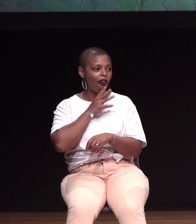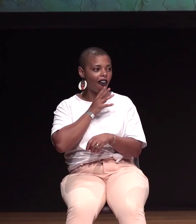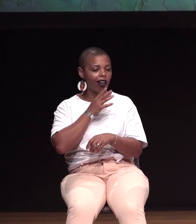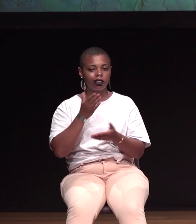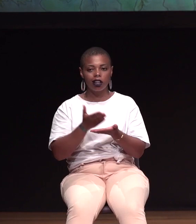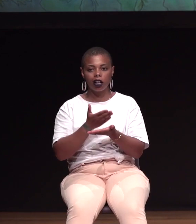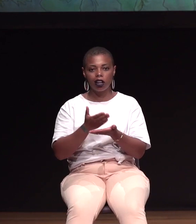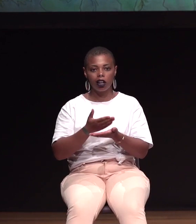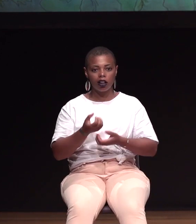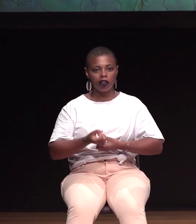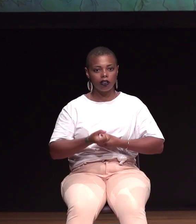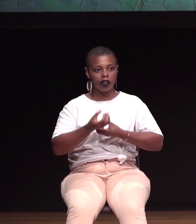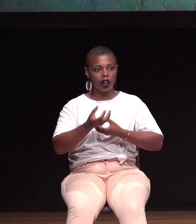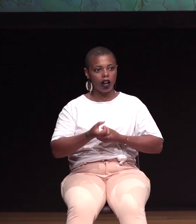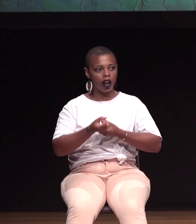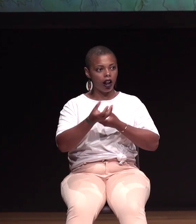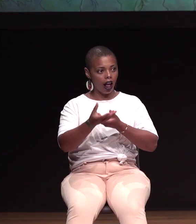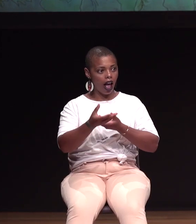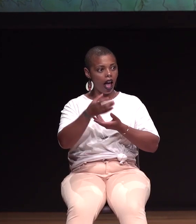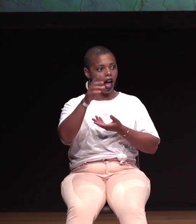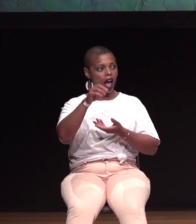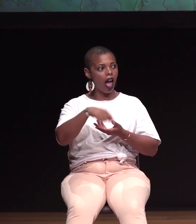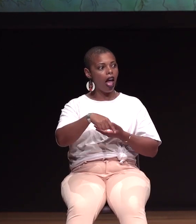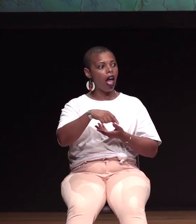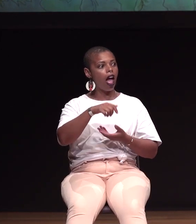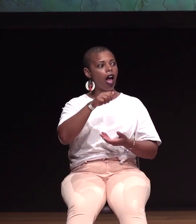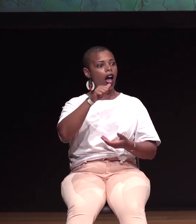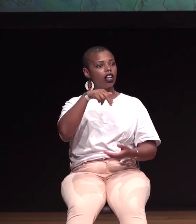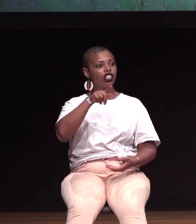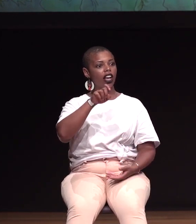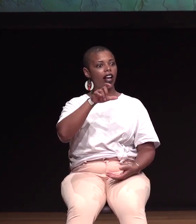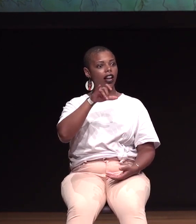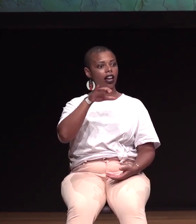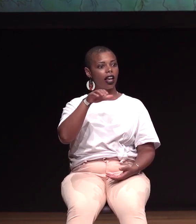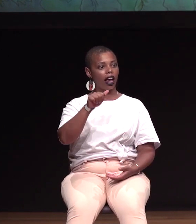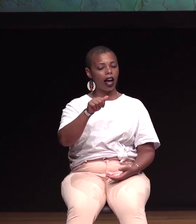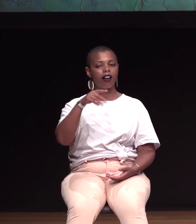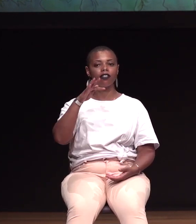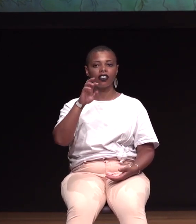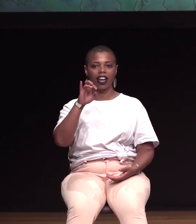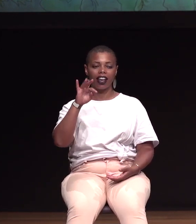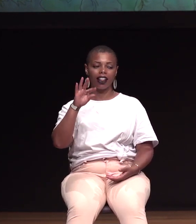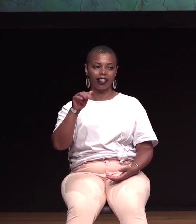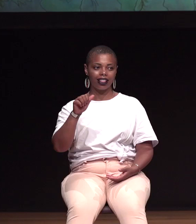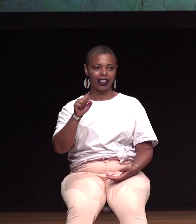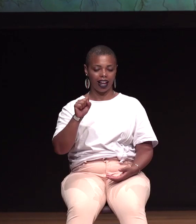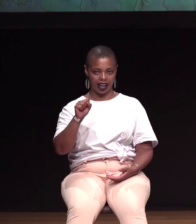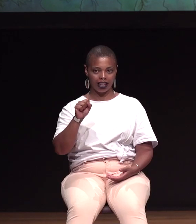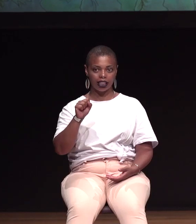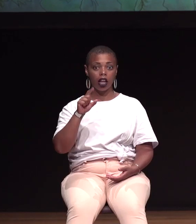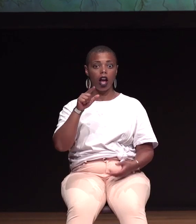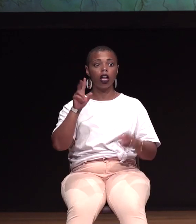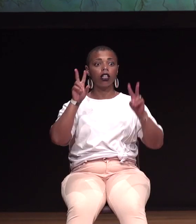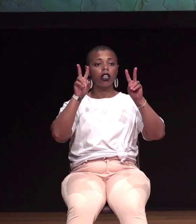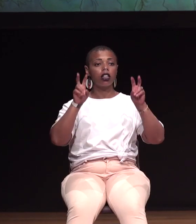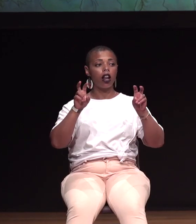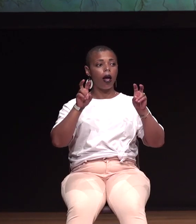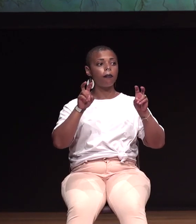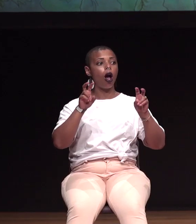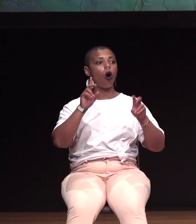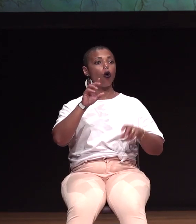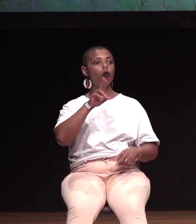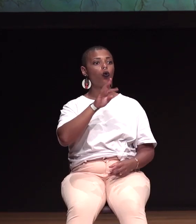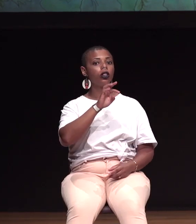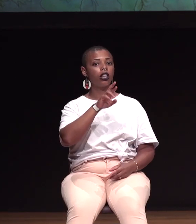o Tamanho de um Punho. Eu sempre falo na ordem errada, mas eu acho que é essa. Que, enfim, foi inclusive